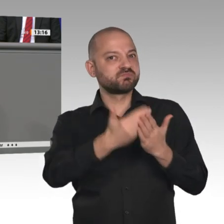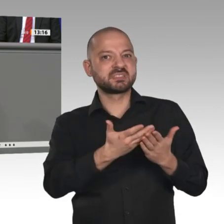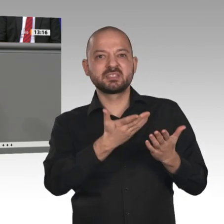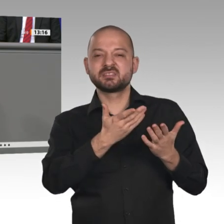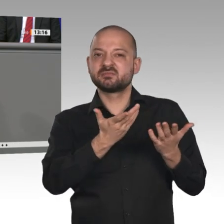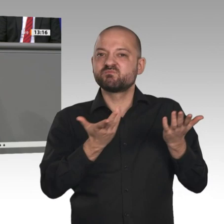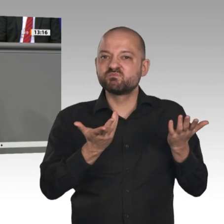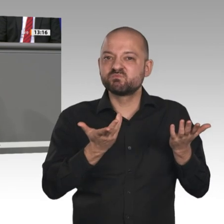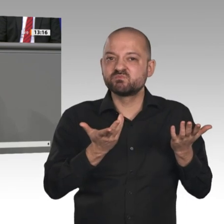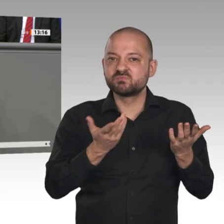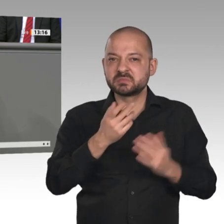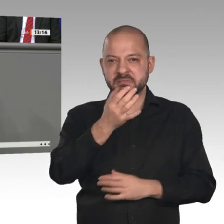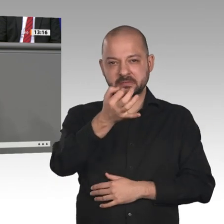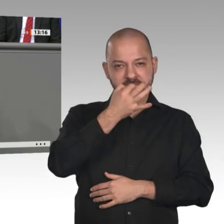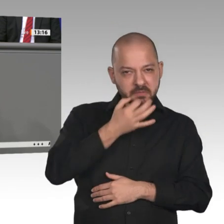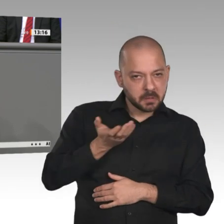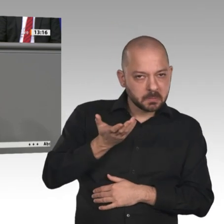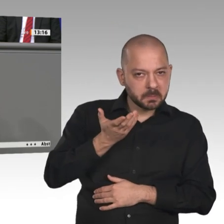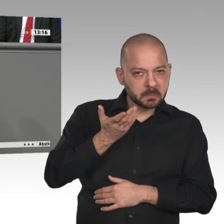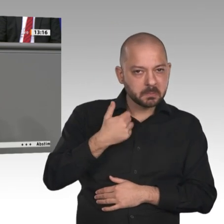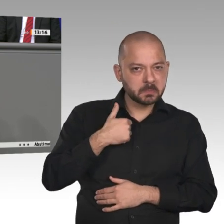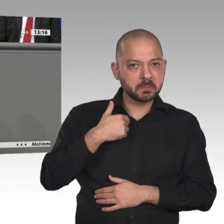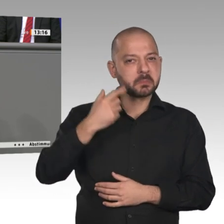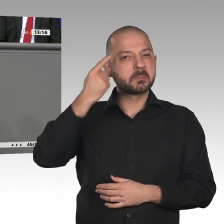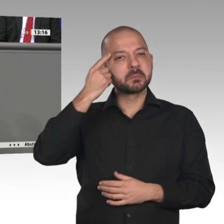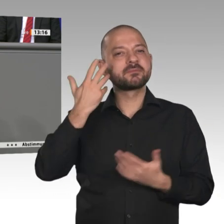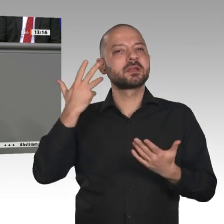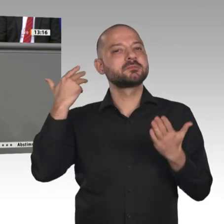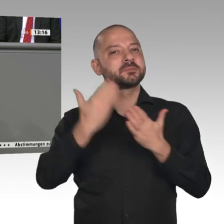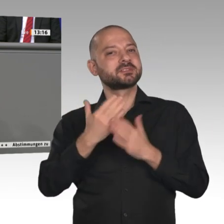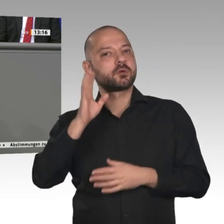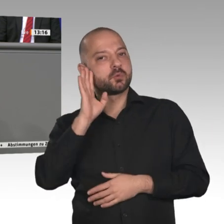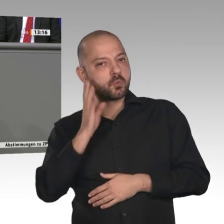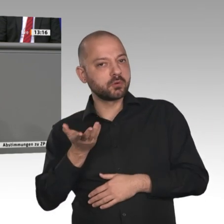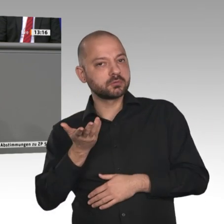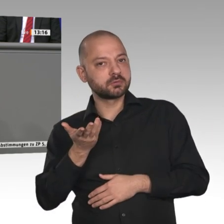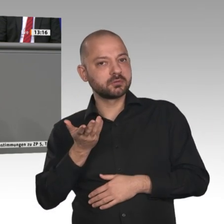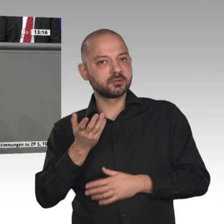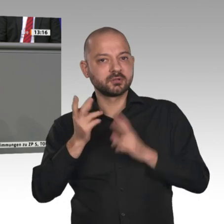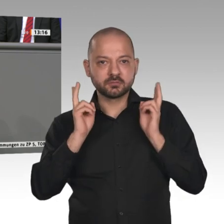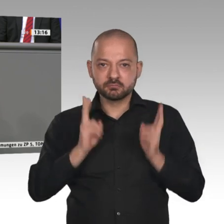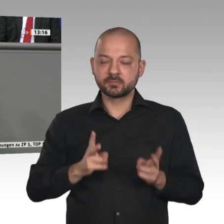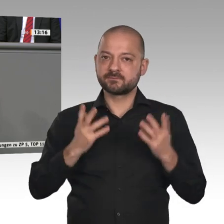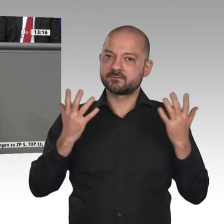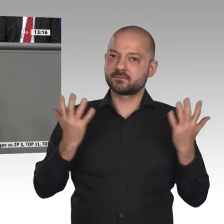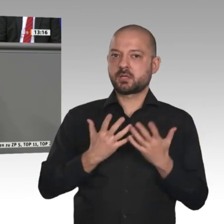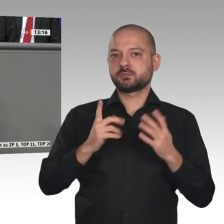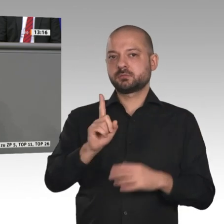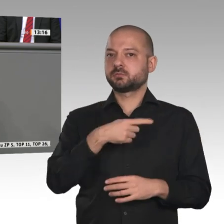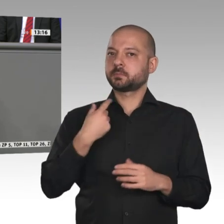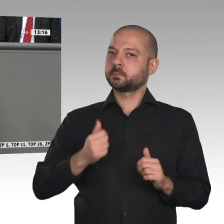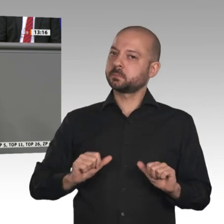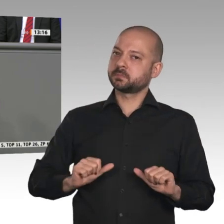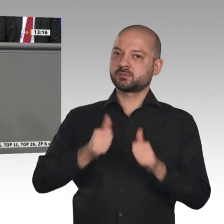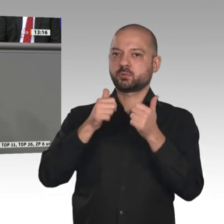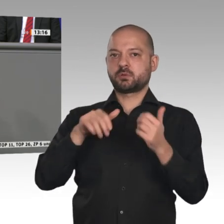Aufgabe, unserer besonderen Verpflichtung den Menschen gegenüber schon wahrgenommen, nachgekommen sind in ausreichendem Maße, dann muss ich Ihnen sagen, ich bin